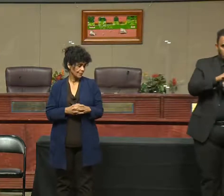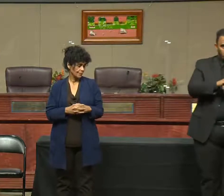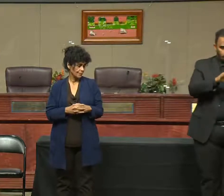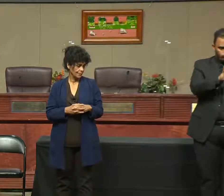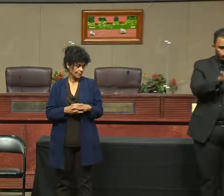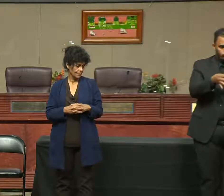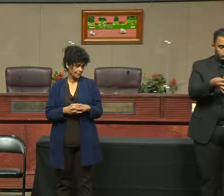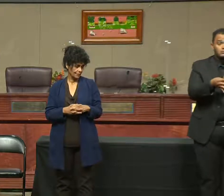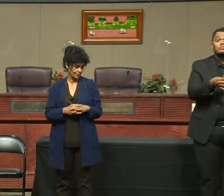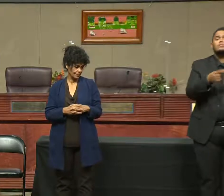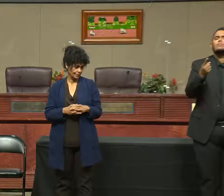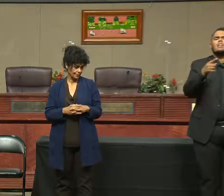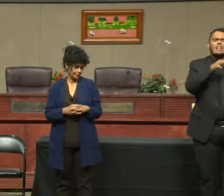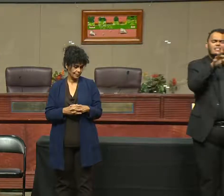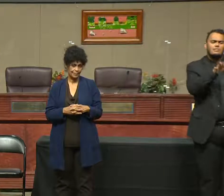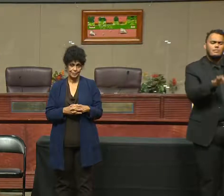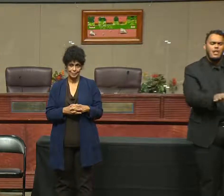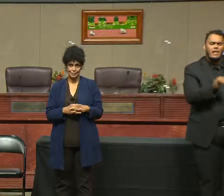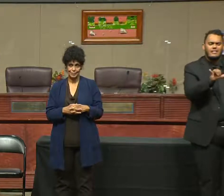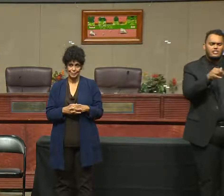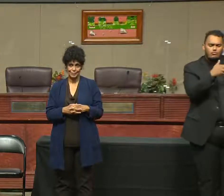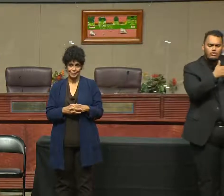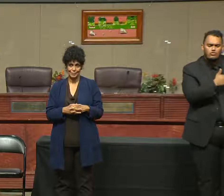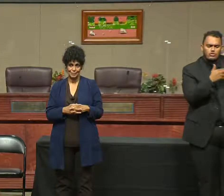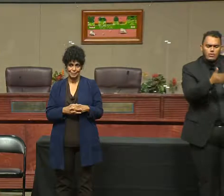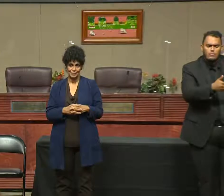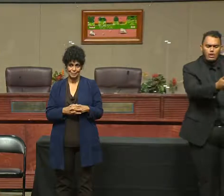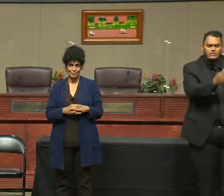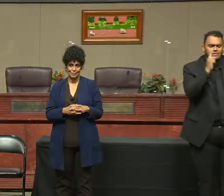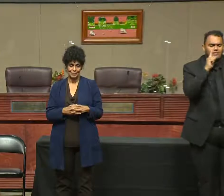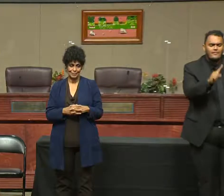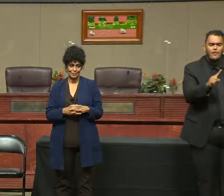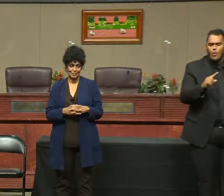registered. And what was the other?